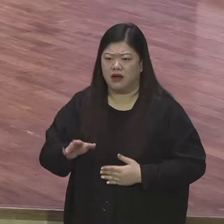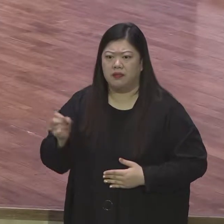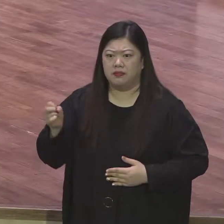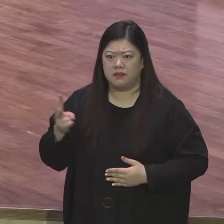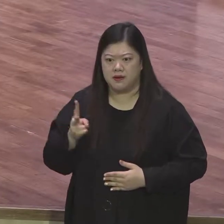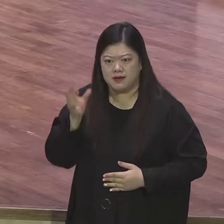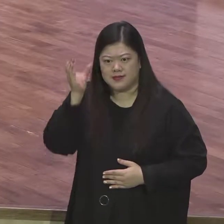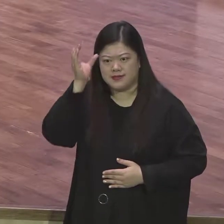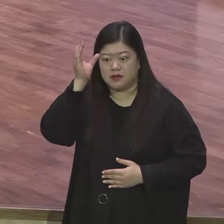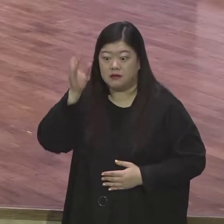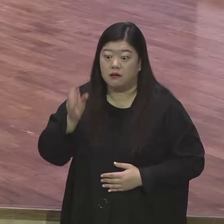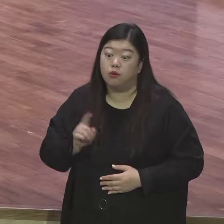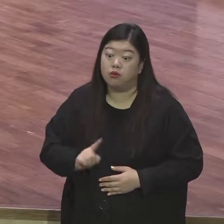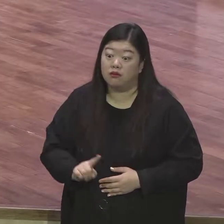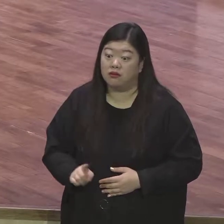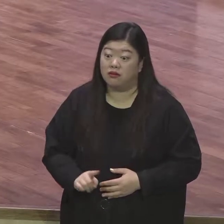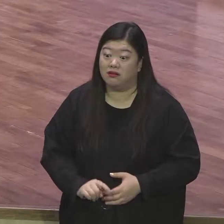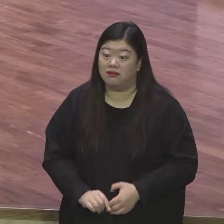따라가.